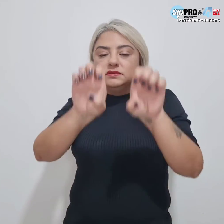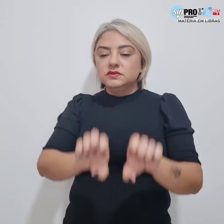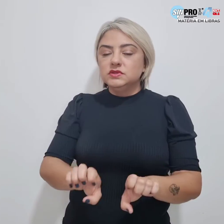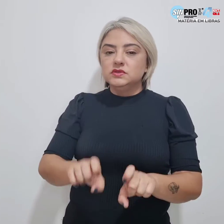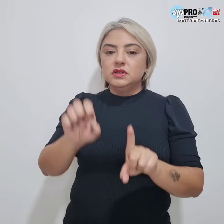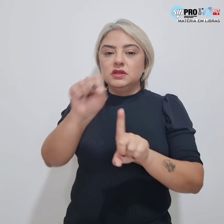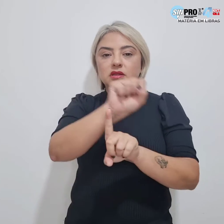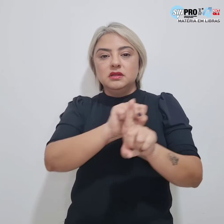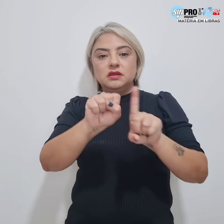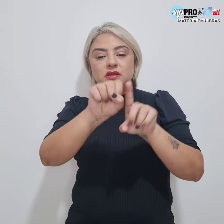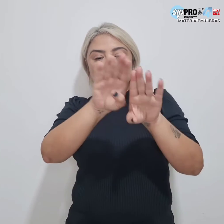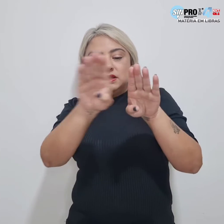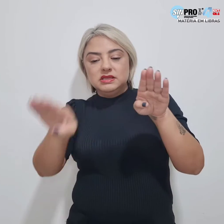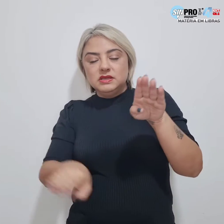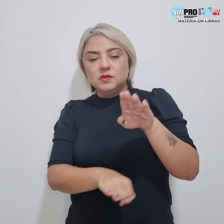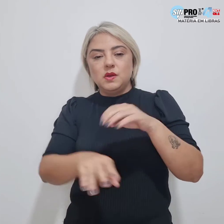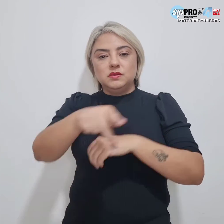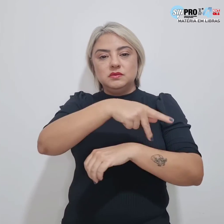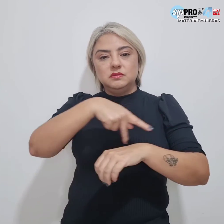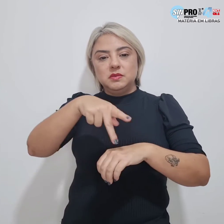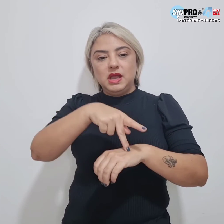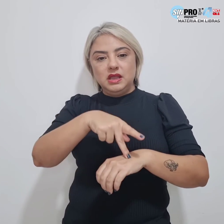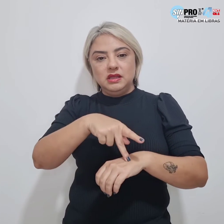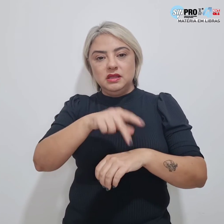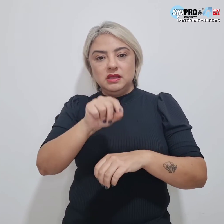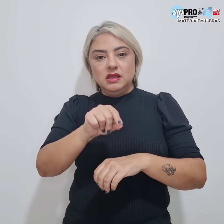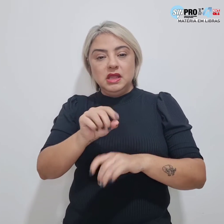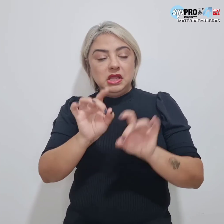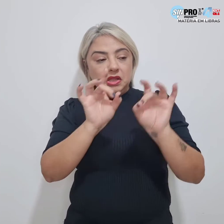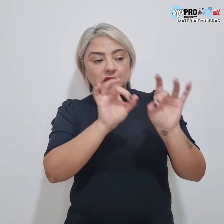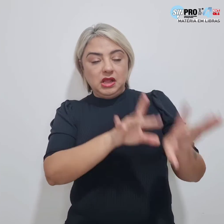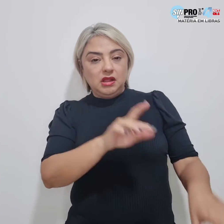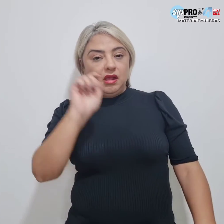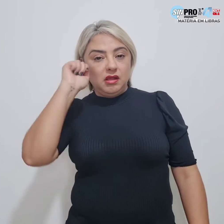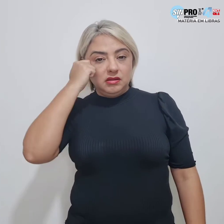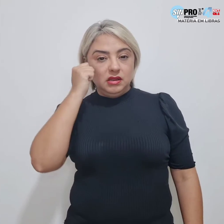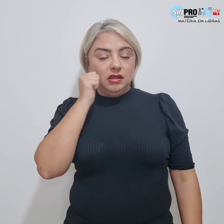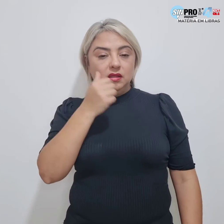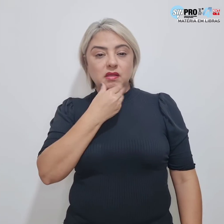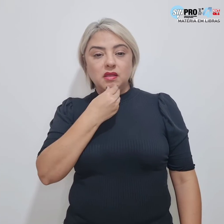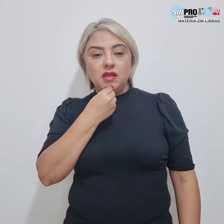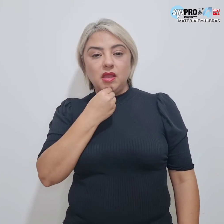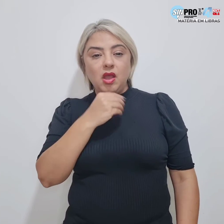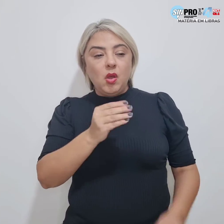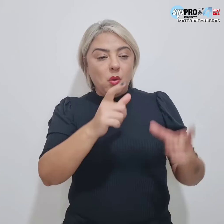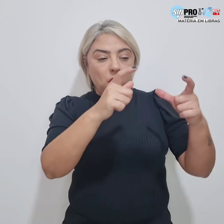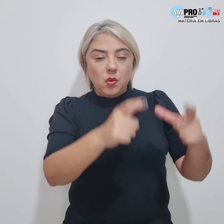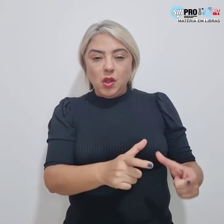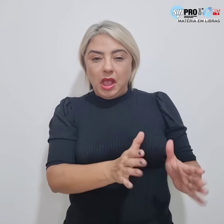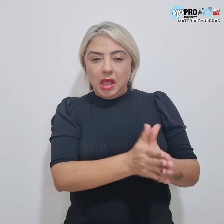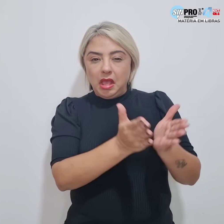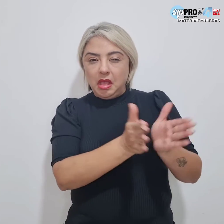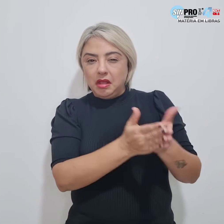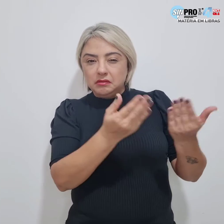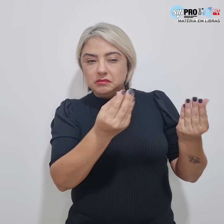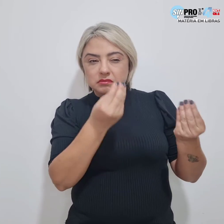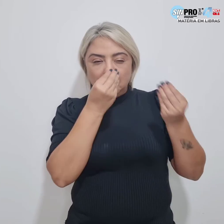social desigual do país, que relegou aos negros e às negras o lugar da opressão, da pobreza